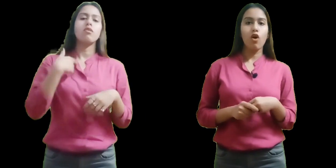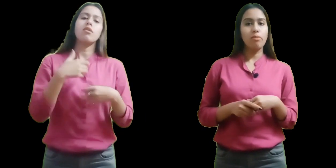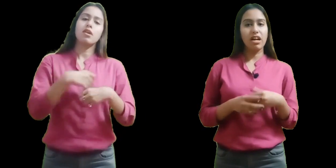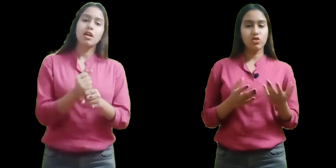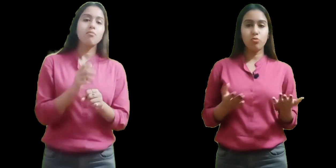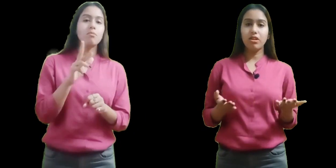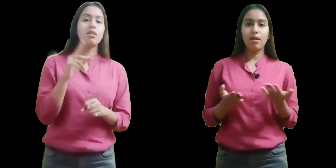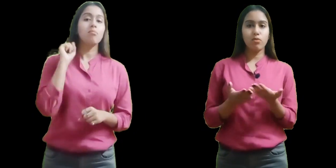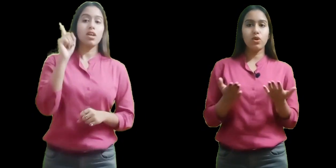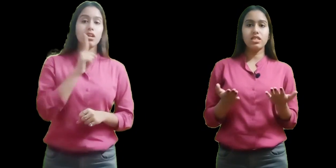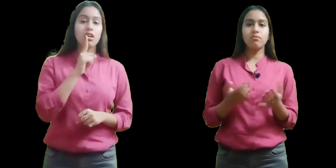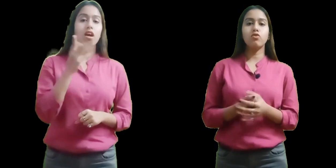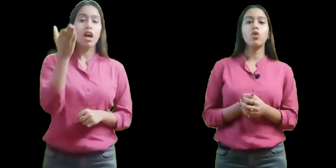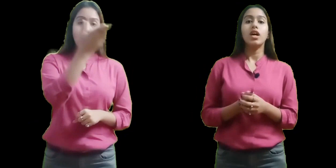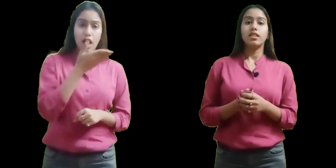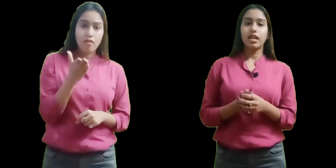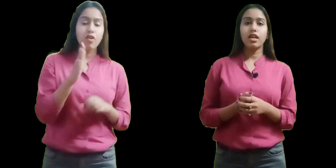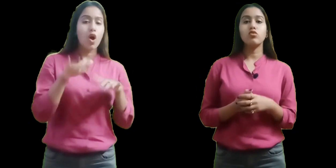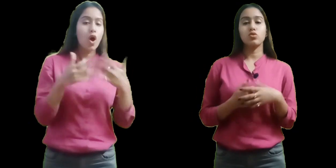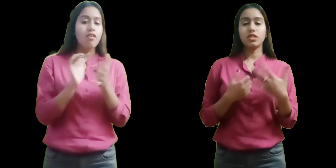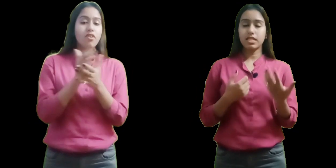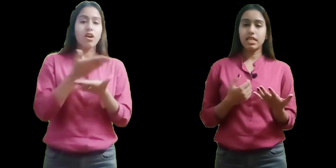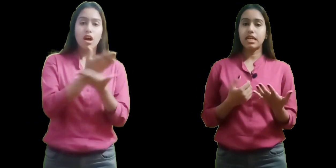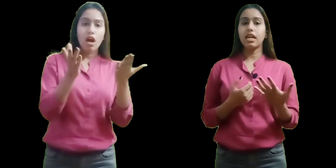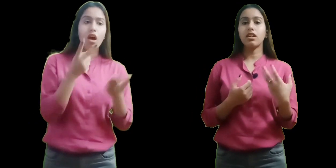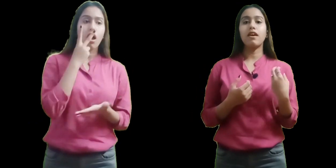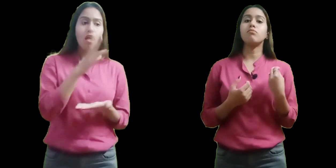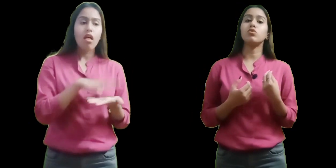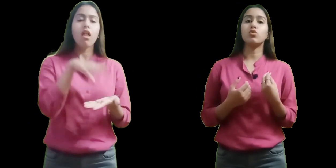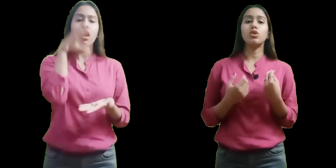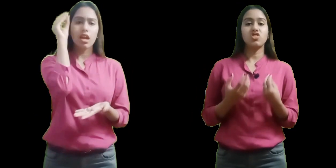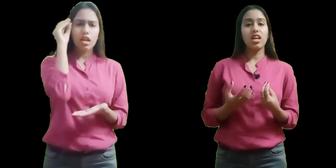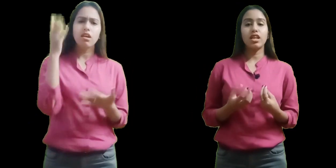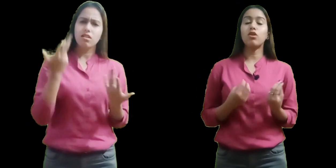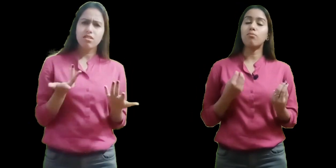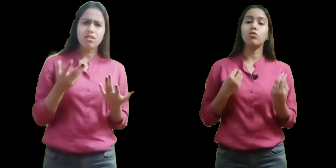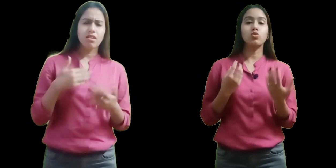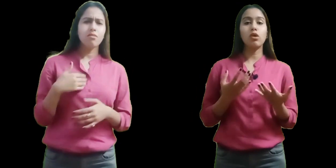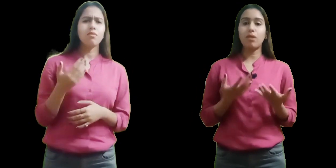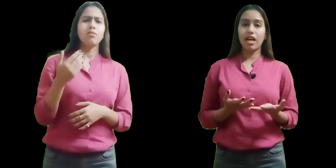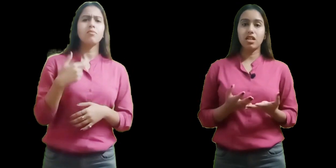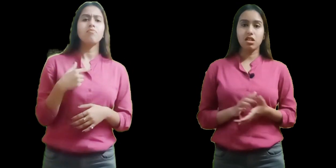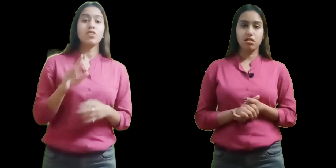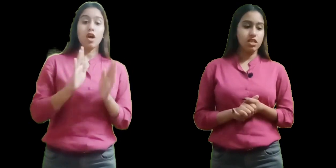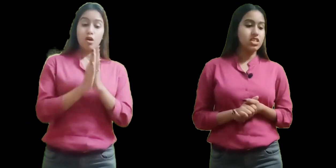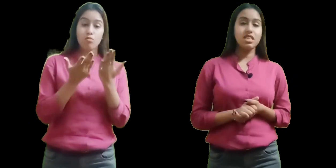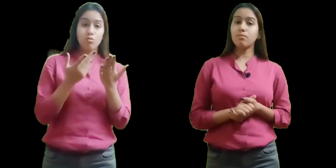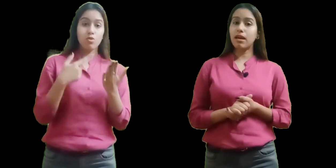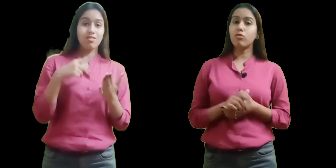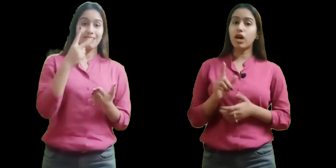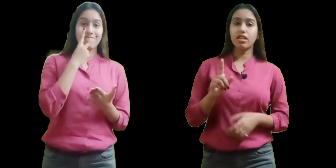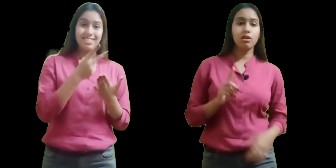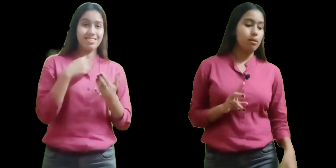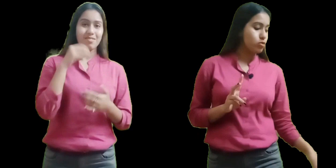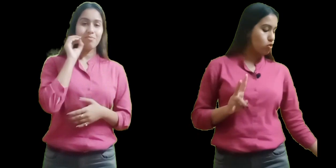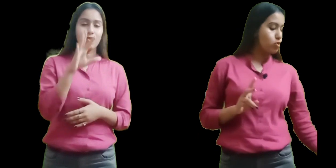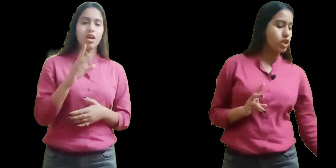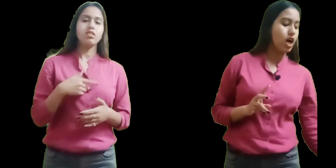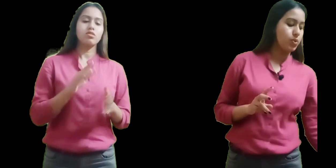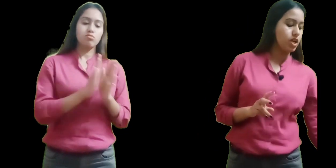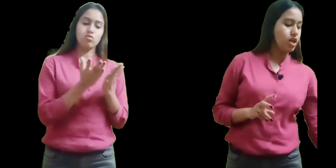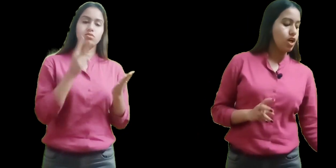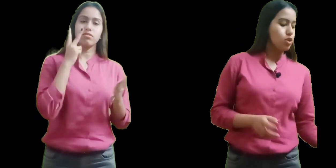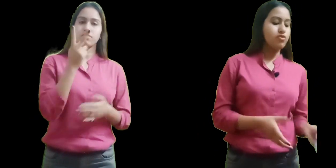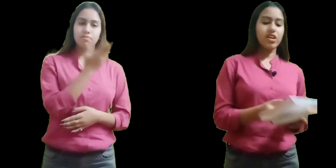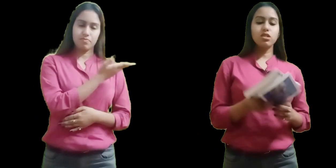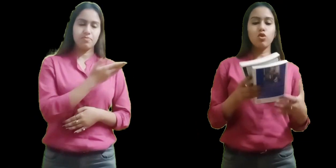फ्रेंड्स हैं और बाकी जो भी आप लोग हैं सब वो देख के कुछ उससे सीखें। अगर आप लोग को अच्छा लगे तो आप लोग उसको अप्लाई कर सकते हैं। जैसे कि मैंने आपको कहा था कि मैं आपको 2 बुक